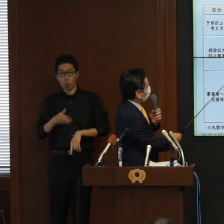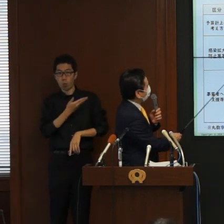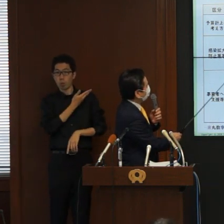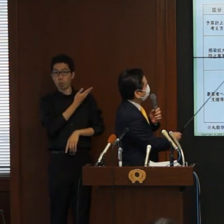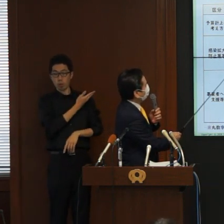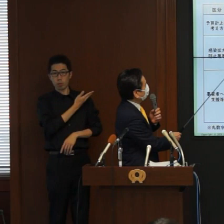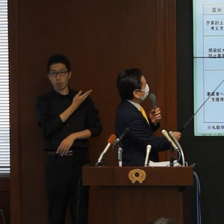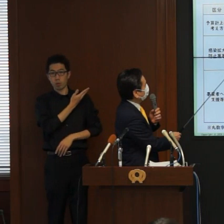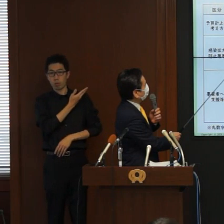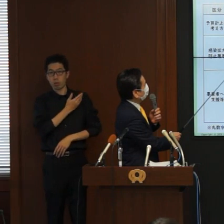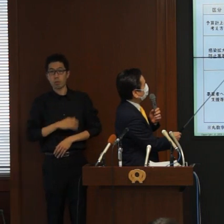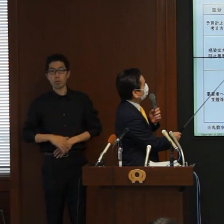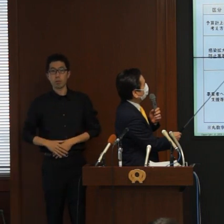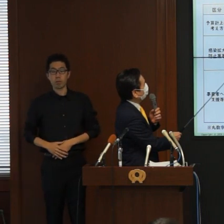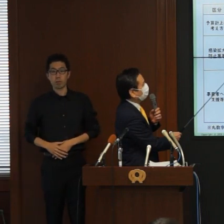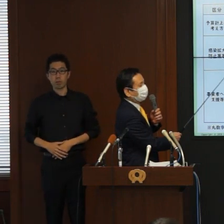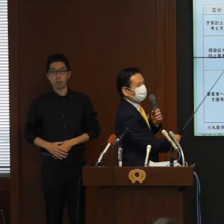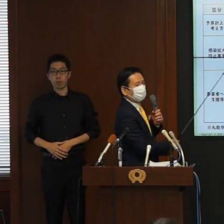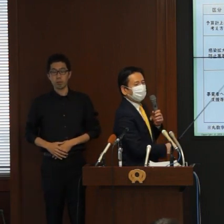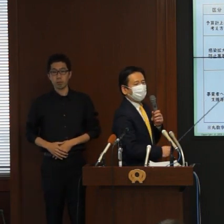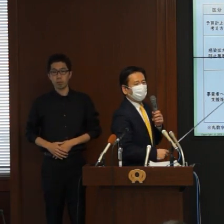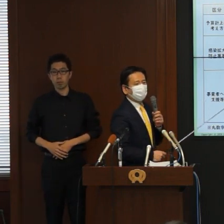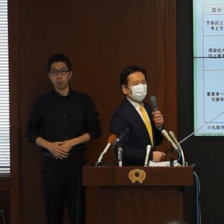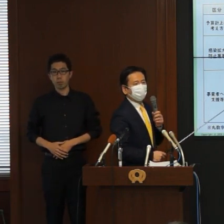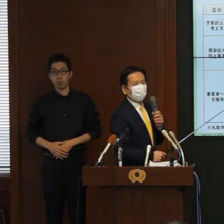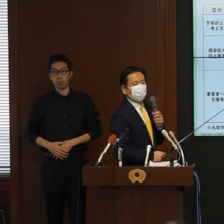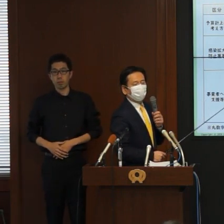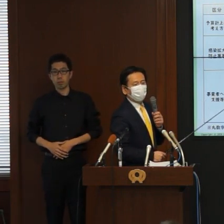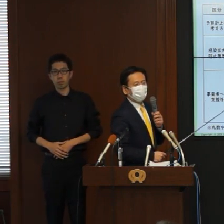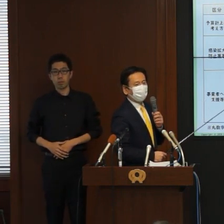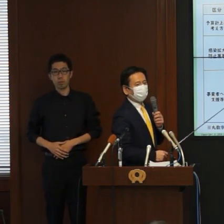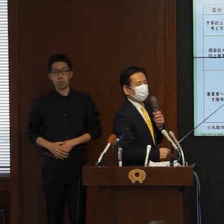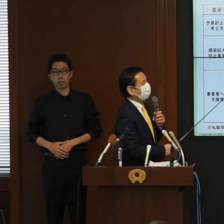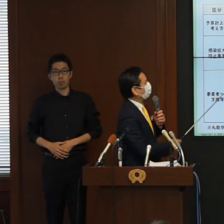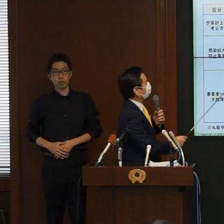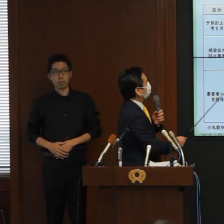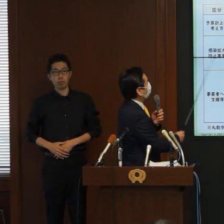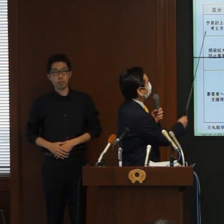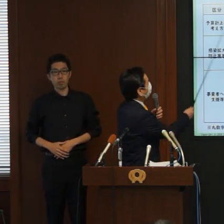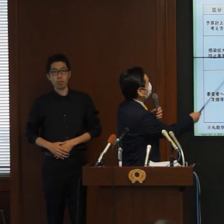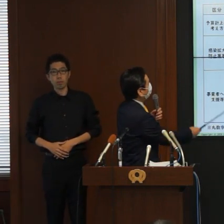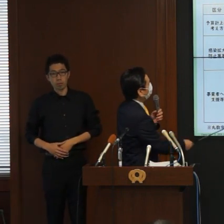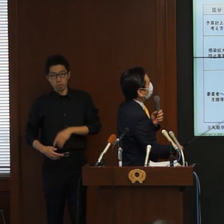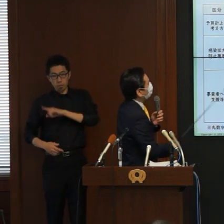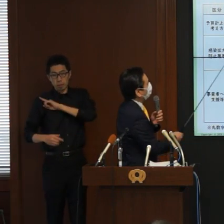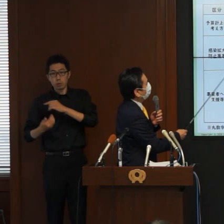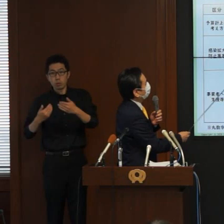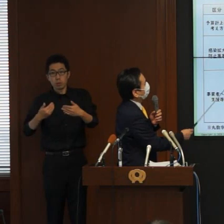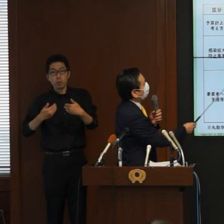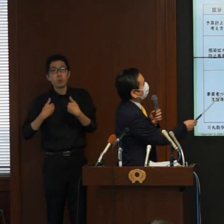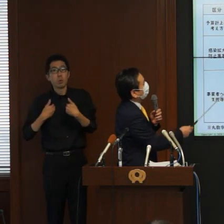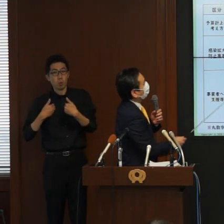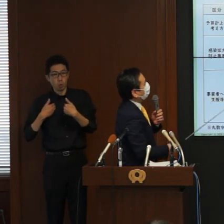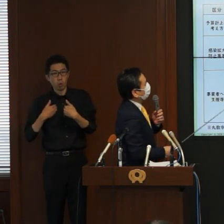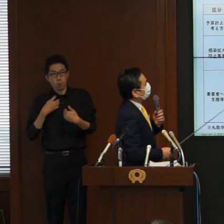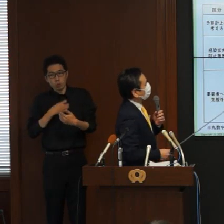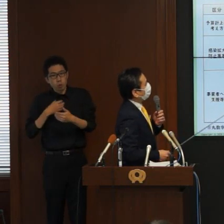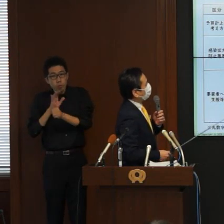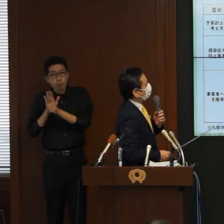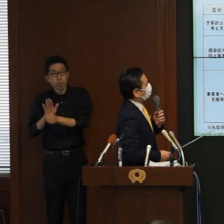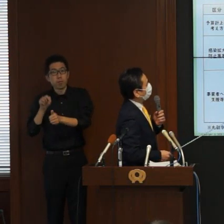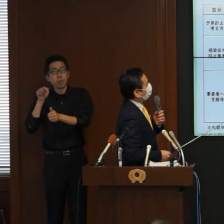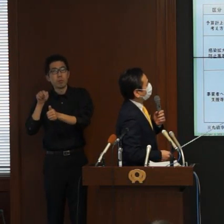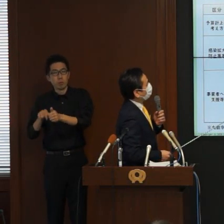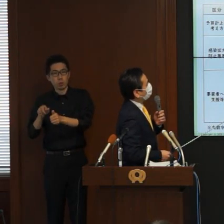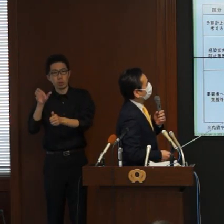とにかくまず傷を抑えるようなものがここに並べられておりまして、で5月補